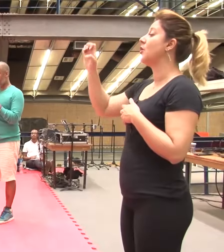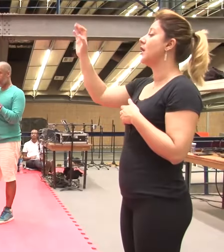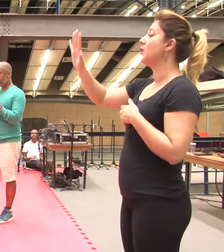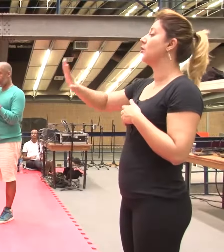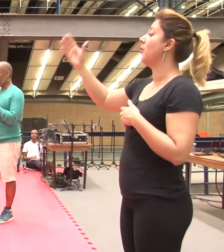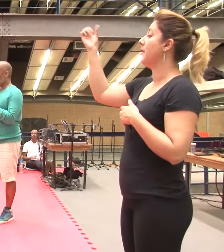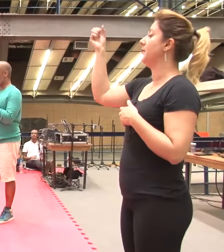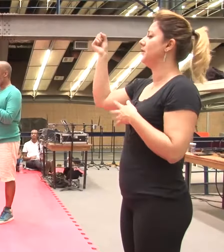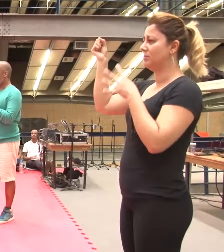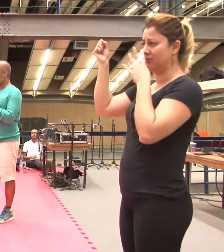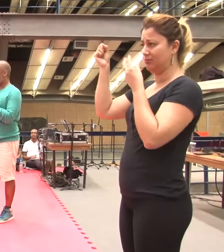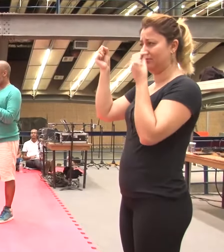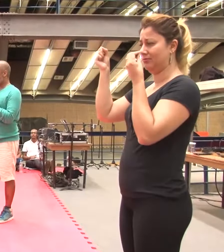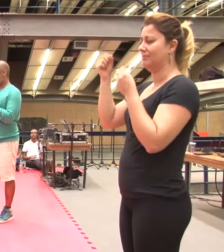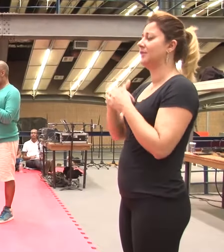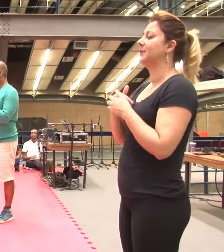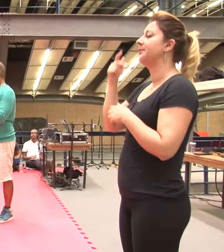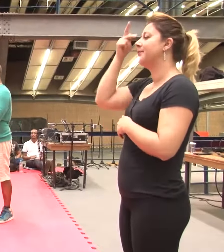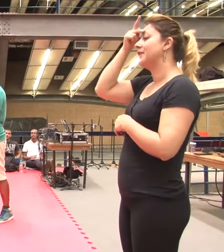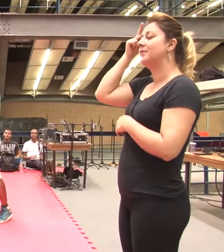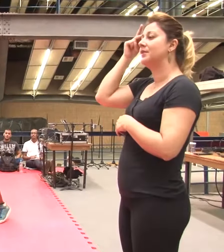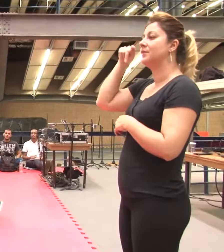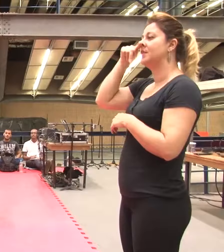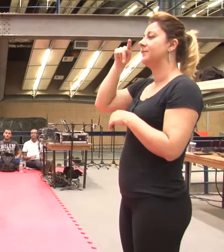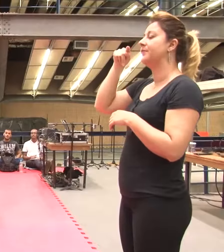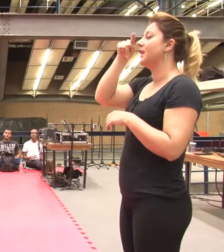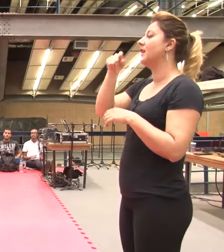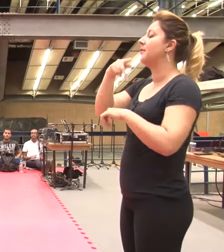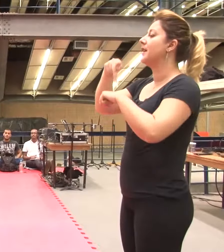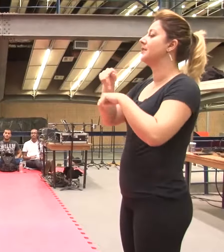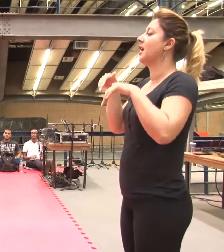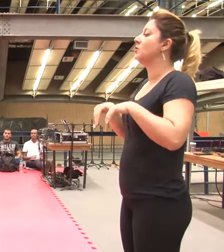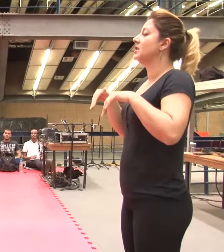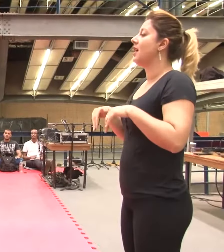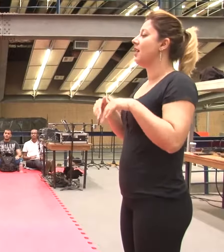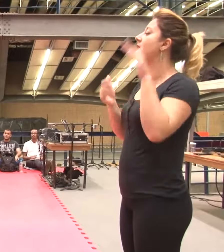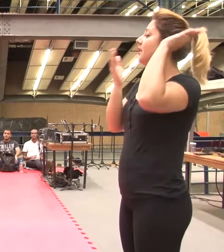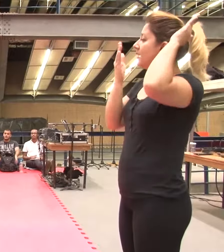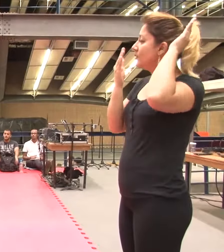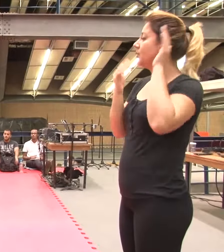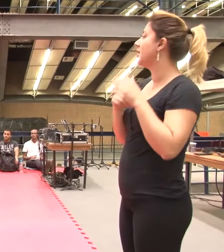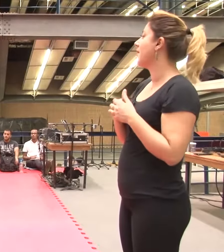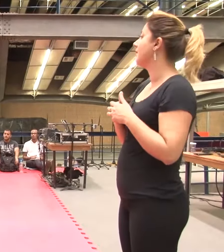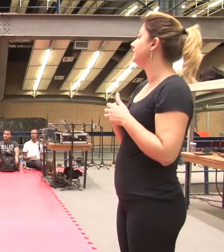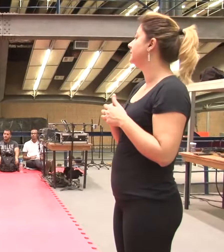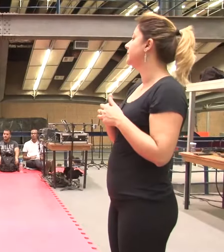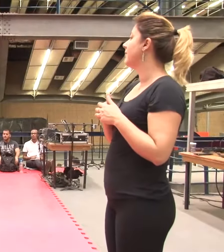Aquelas pessoas da Oceania também, da Austrália. Os aborígenes, não é aborígenes, é um